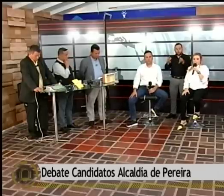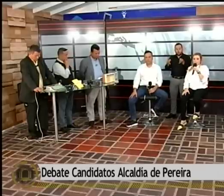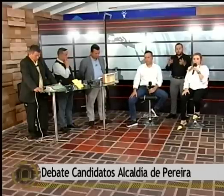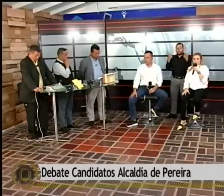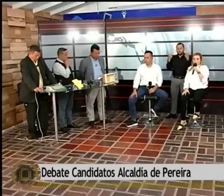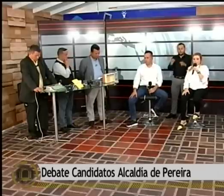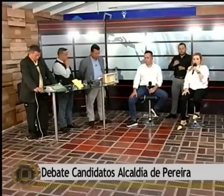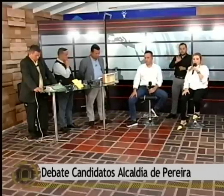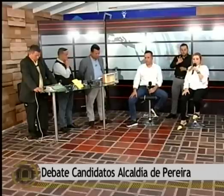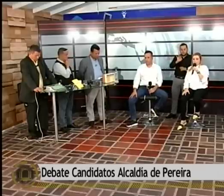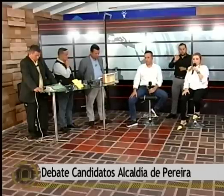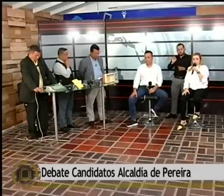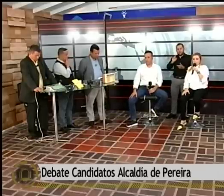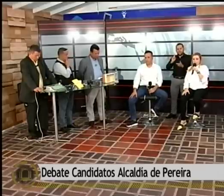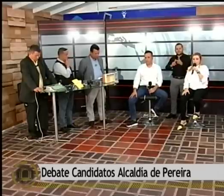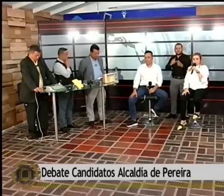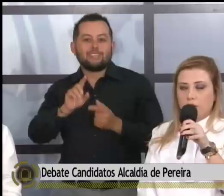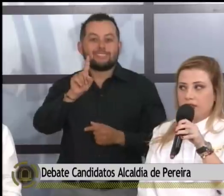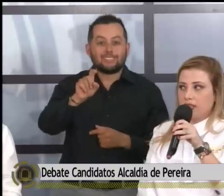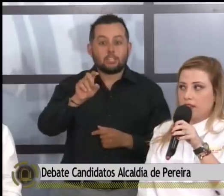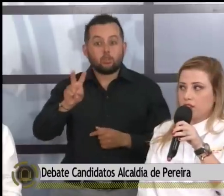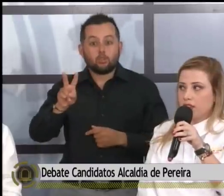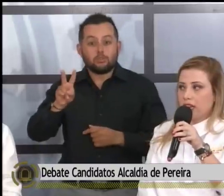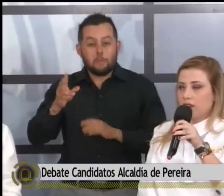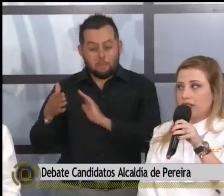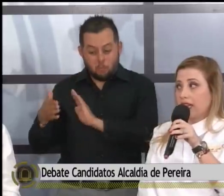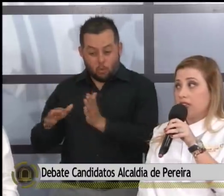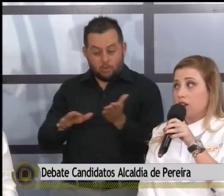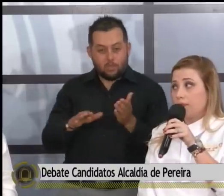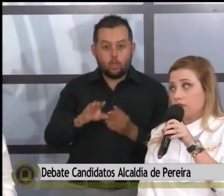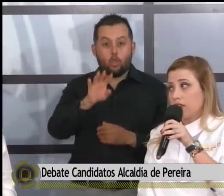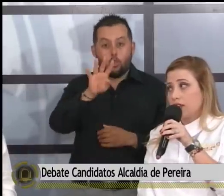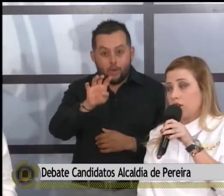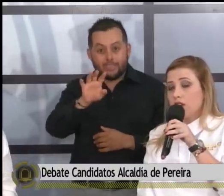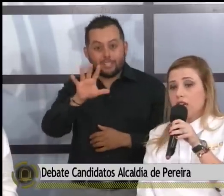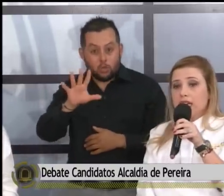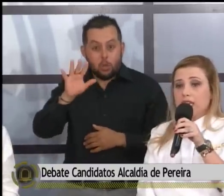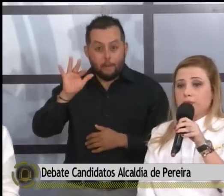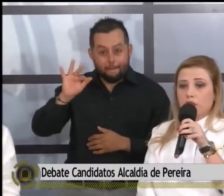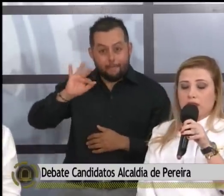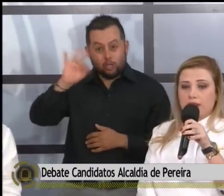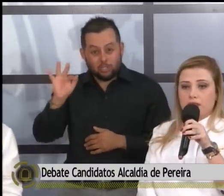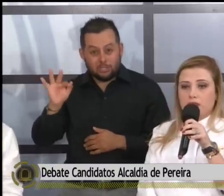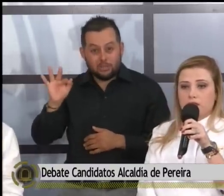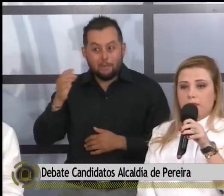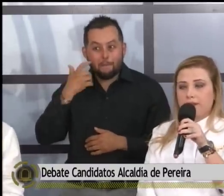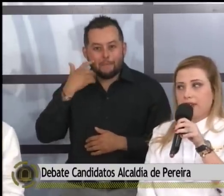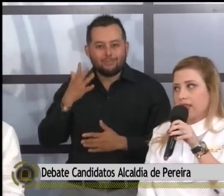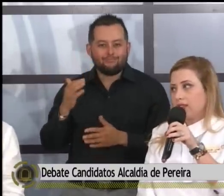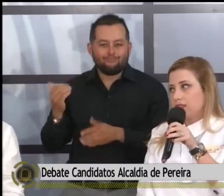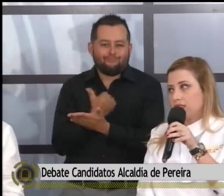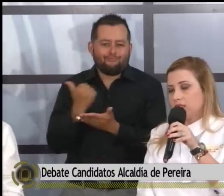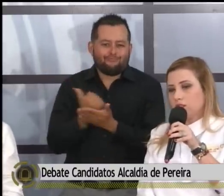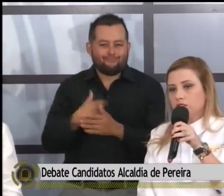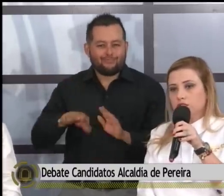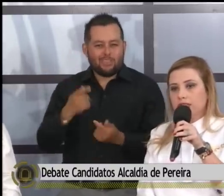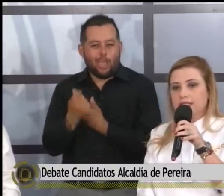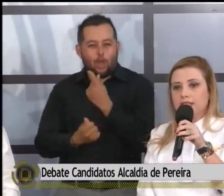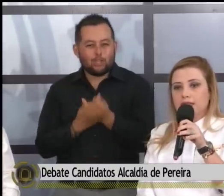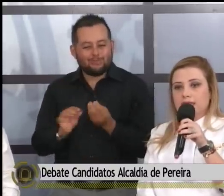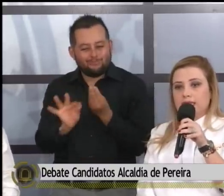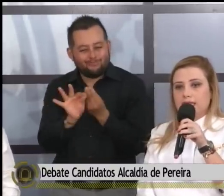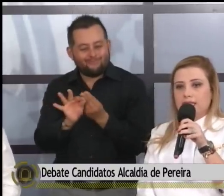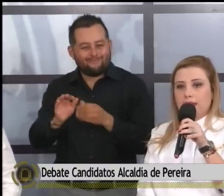de 38 a 62 pasamos de homicidios y el 95% es por tráfico de estupefacientes.